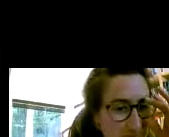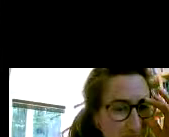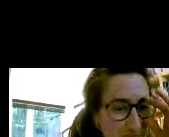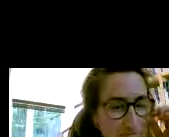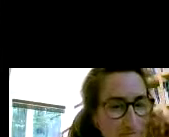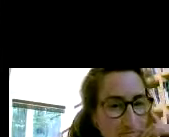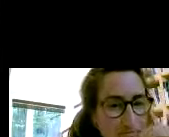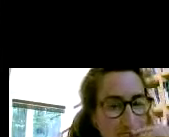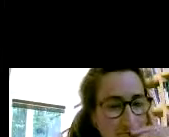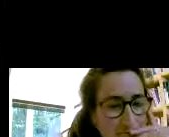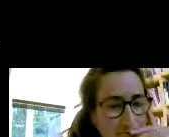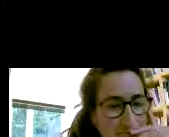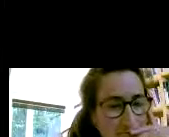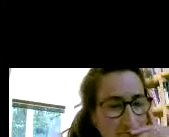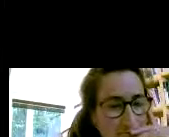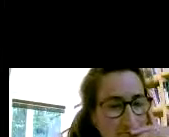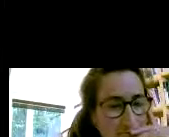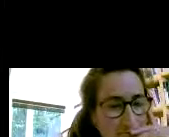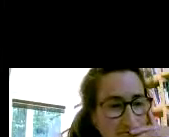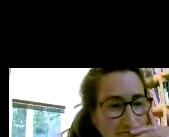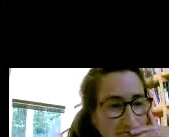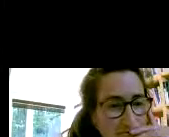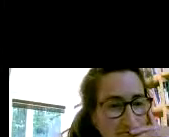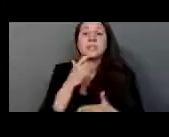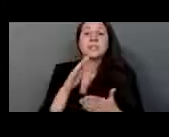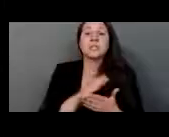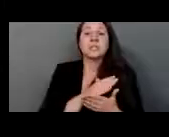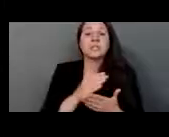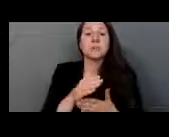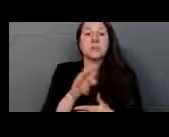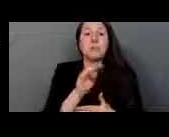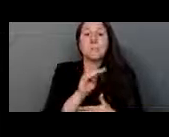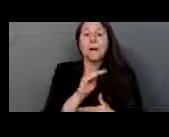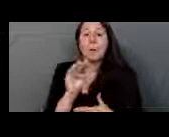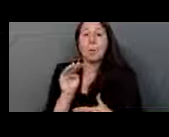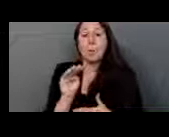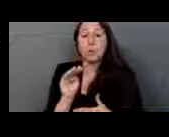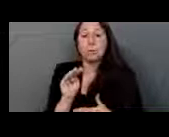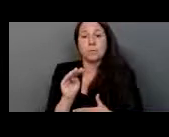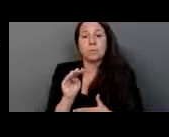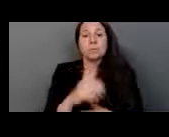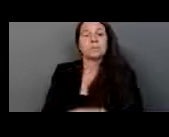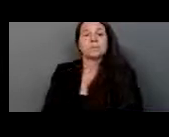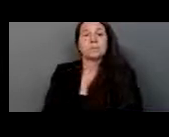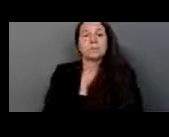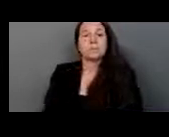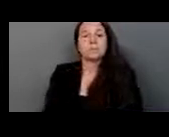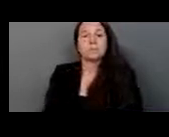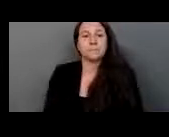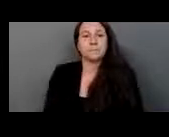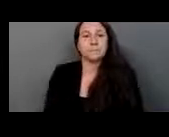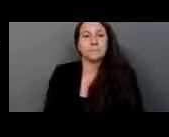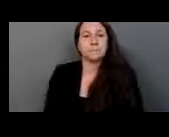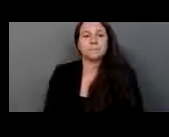Maintenant, nous allons écouter Marco Mondragon qui va interpréter No Puede Ser,